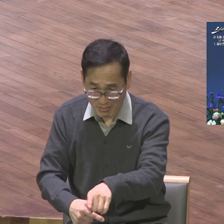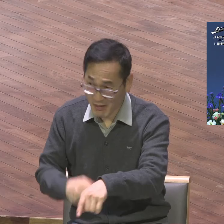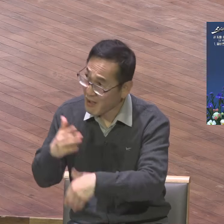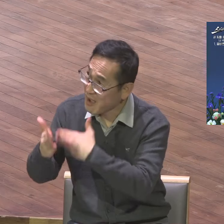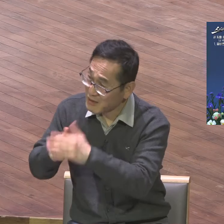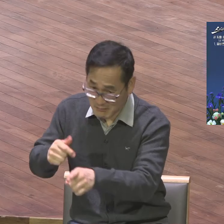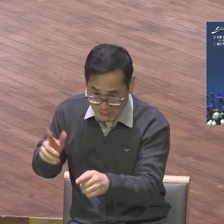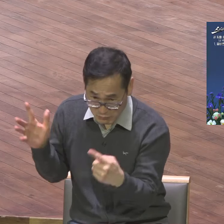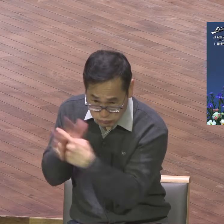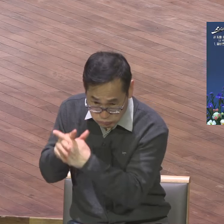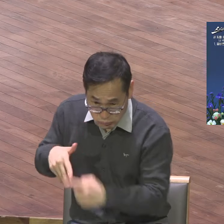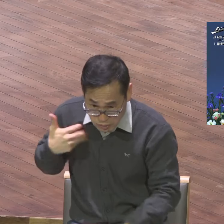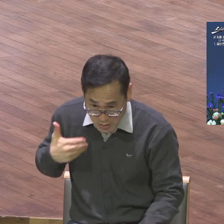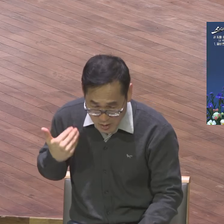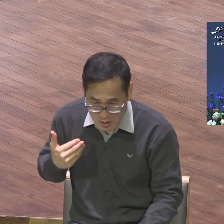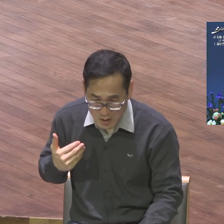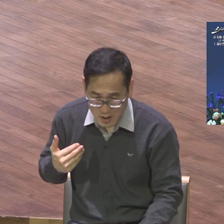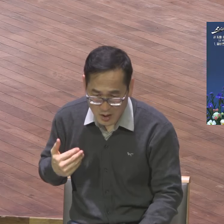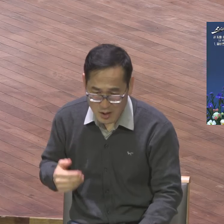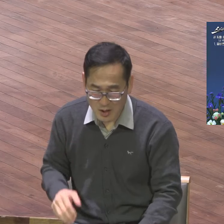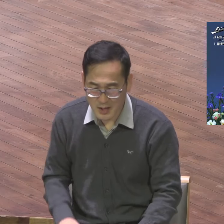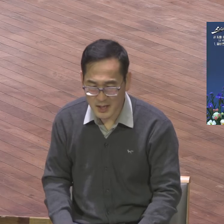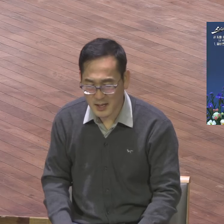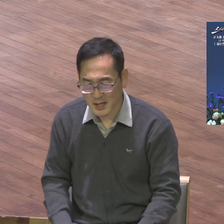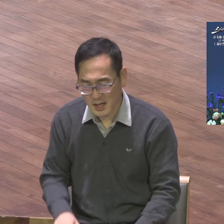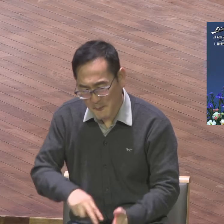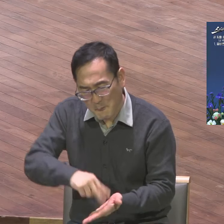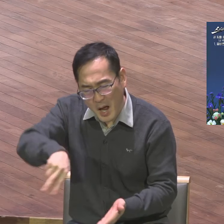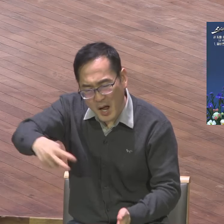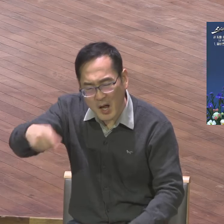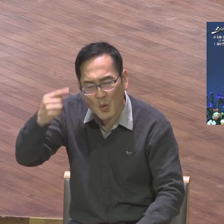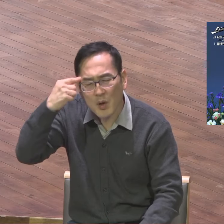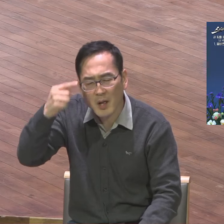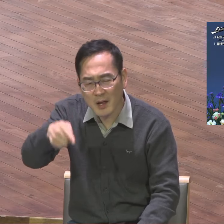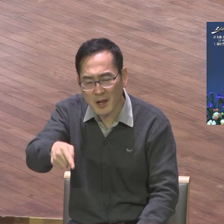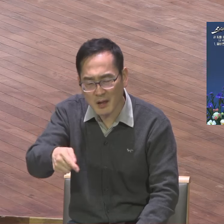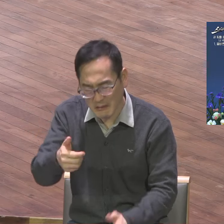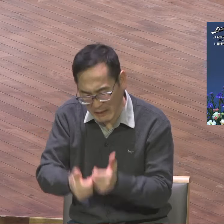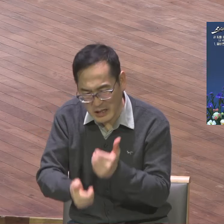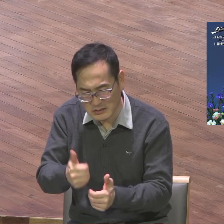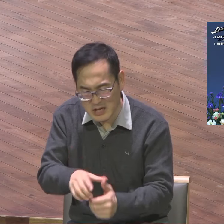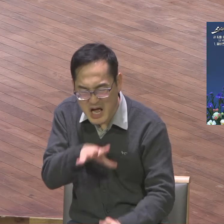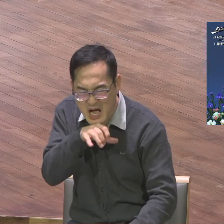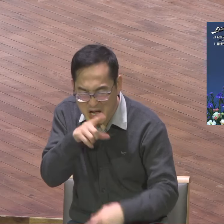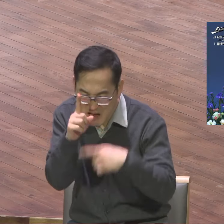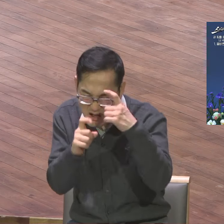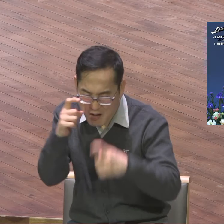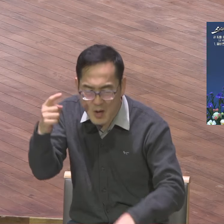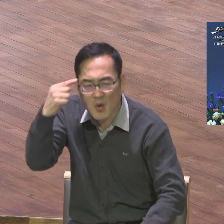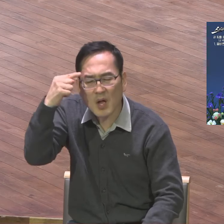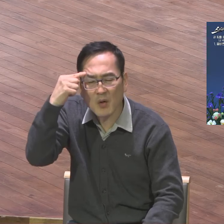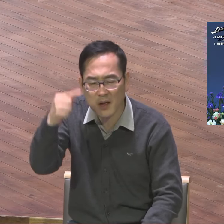못하고 속고 있느냐? 방황하느냐? 갈등하느냐?